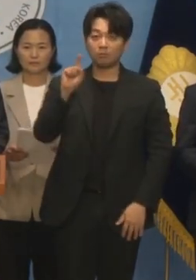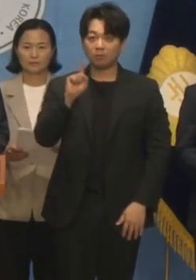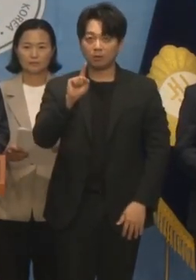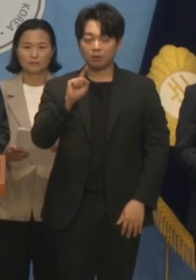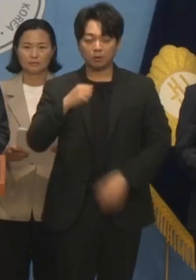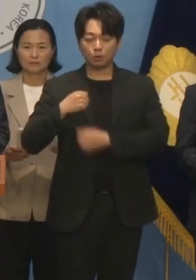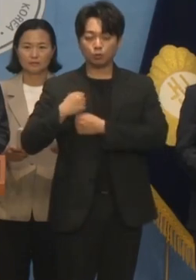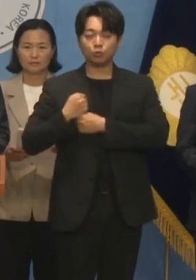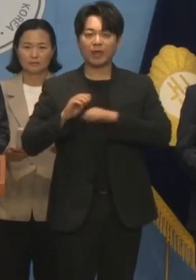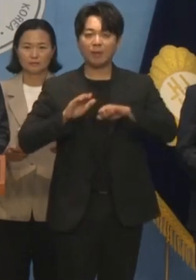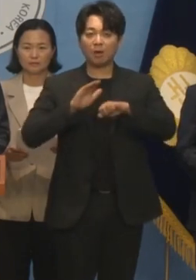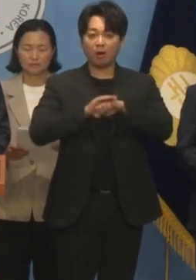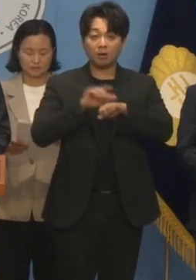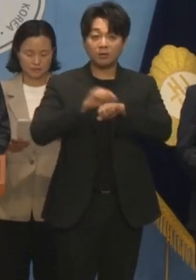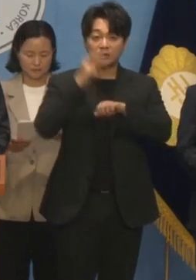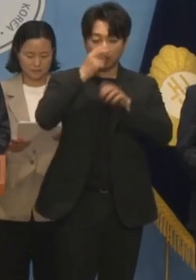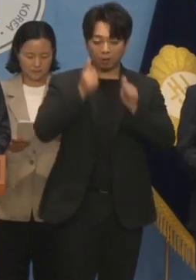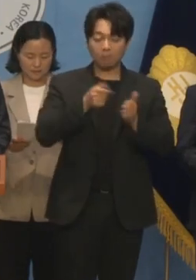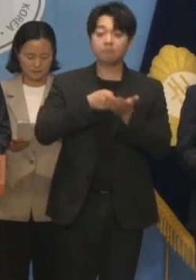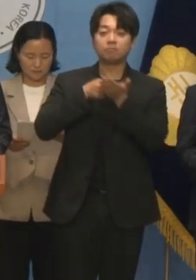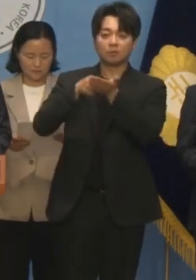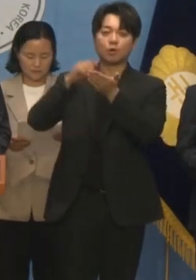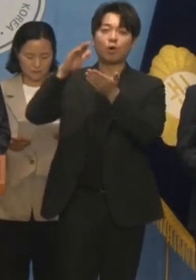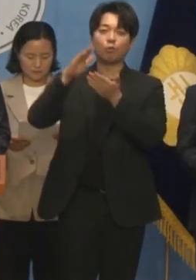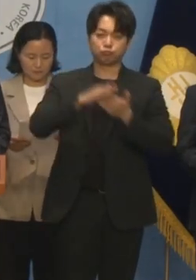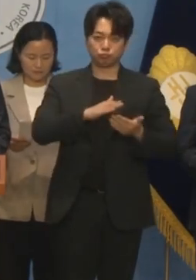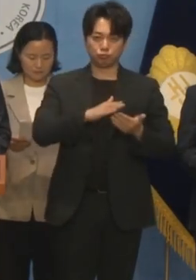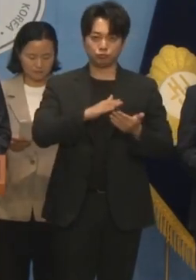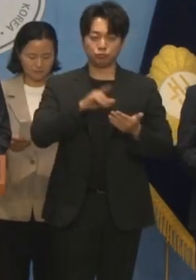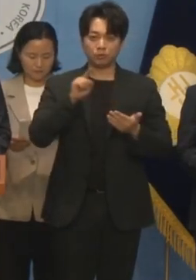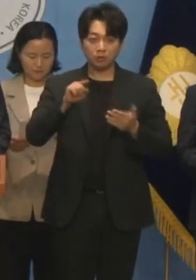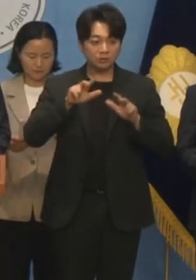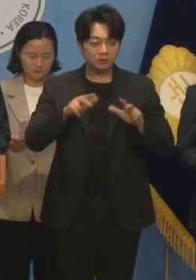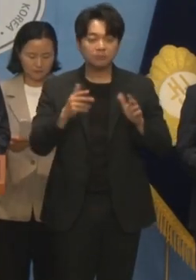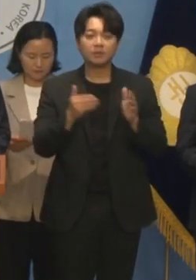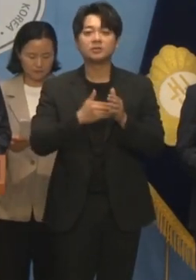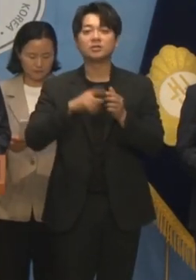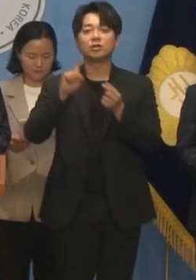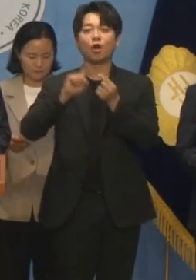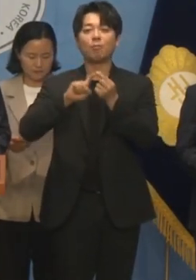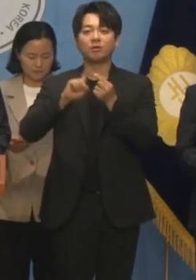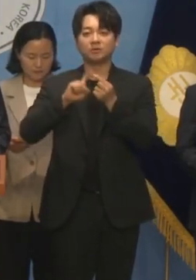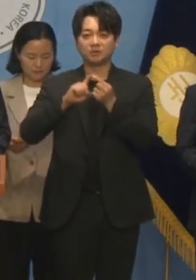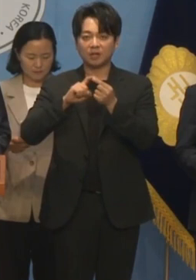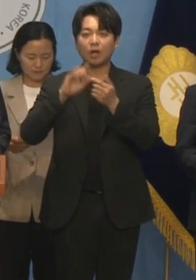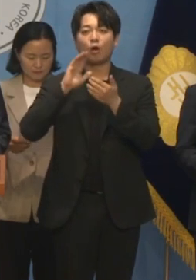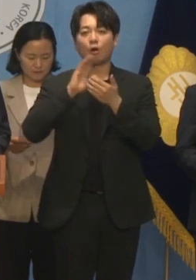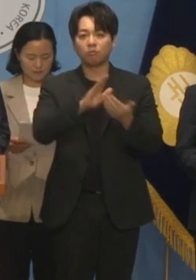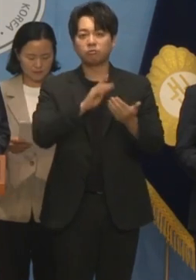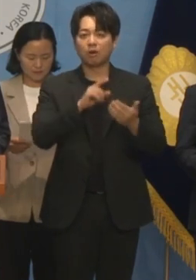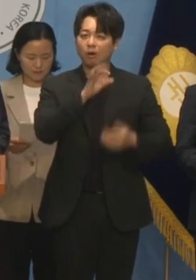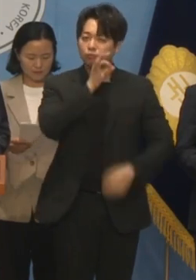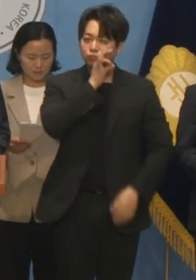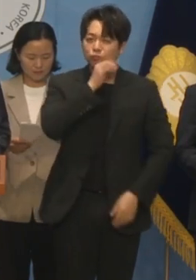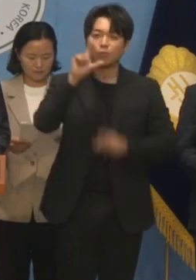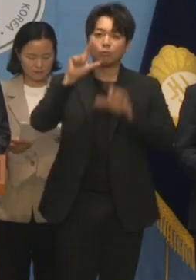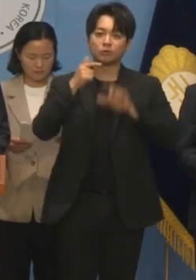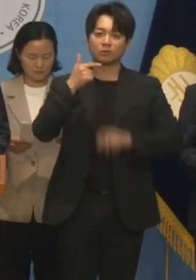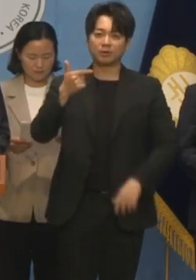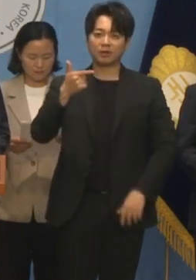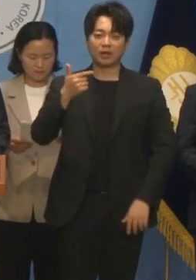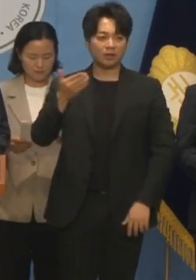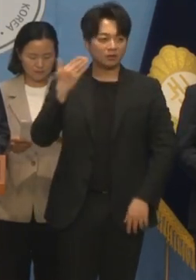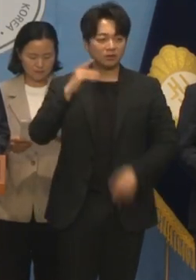특검을 거부했습니다. 10번째 거부권 행사로 부끄러운 기록입니다. 이승만 대통령에